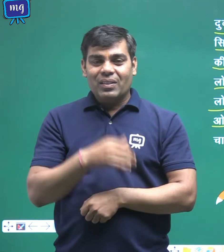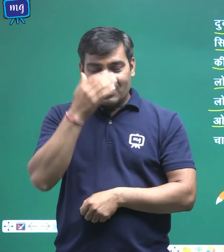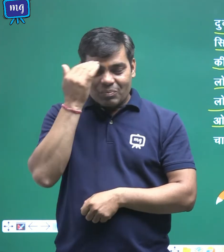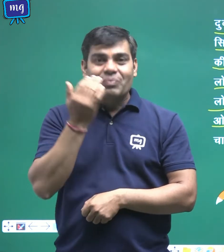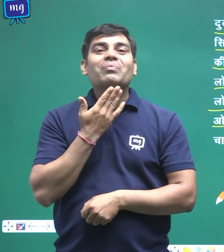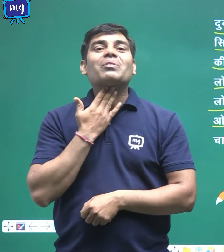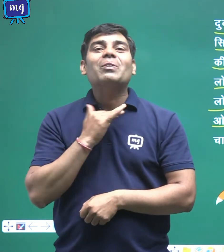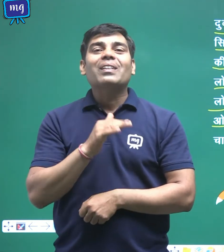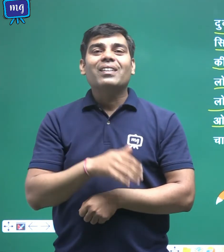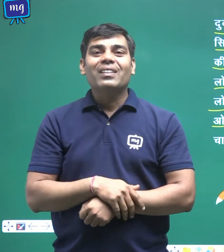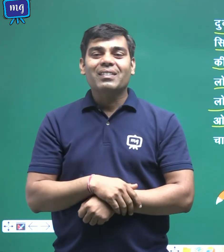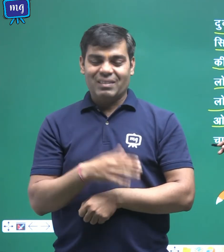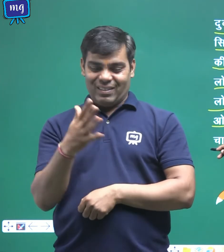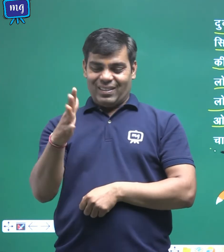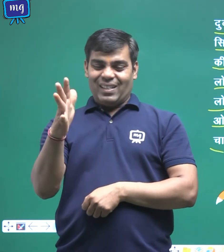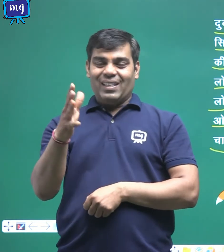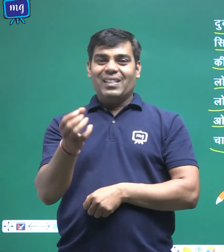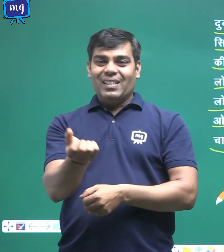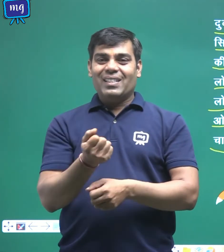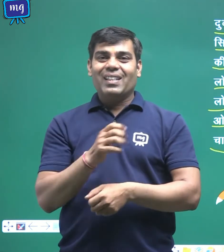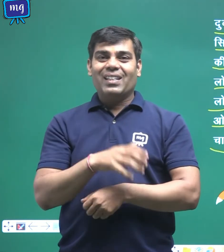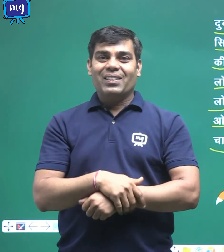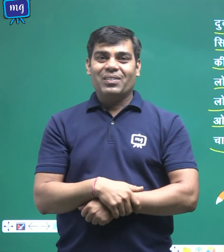गुड़ नहीं चाहिए।